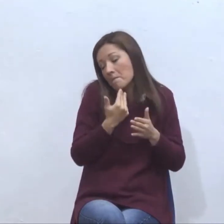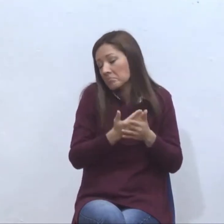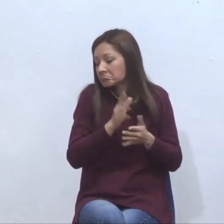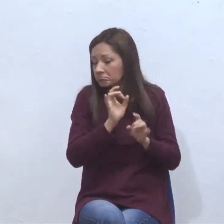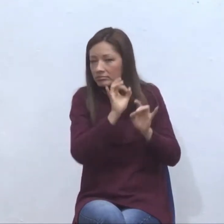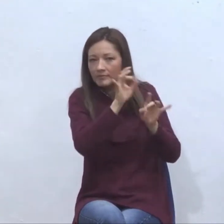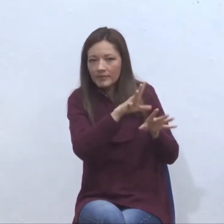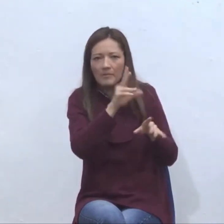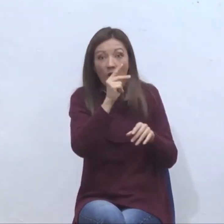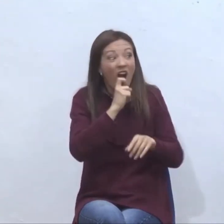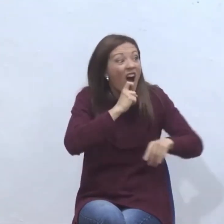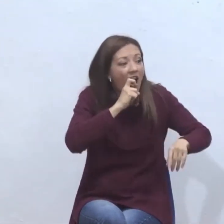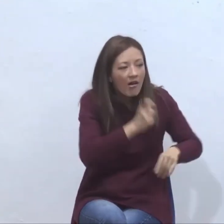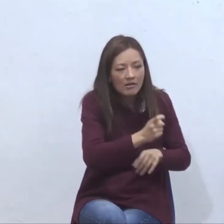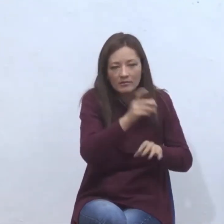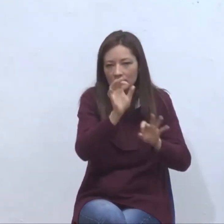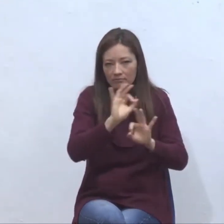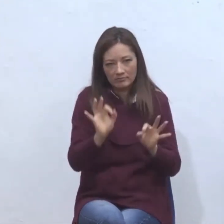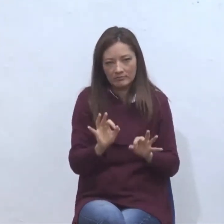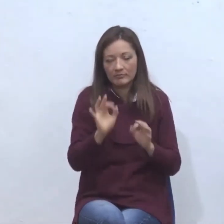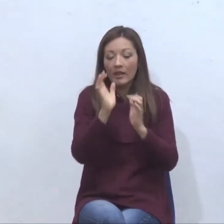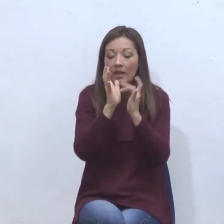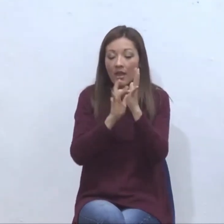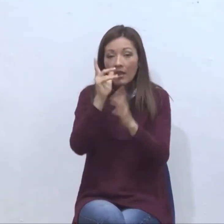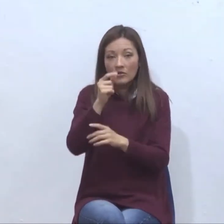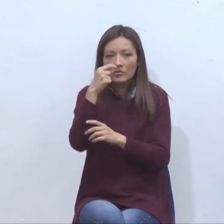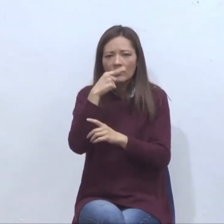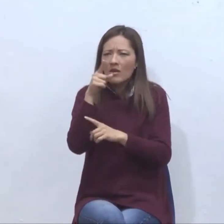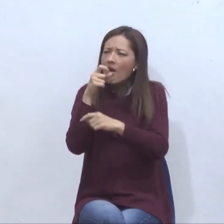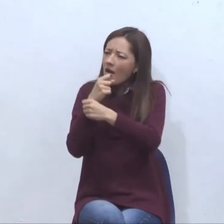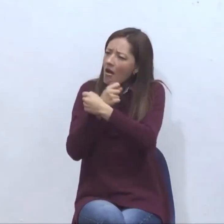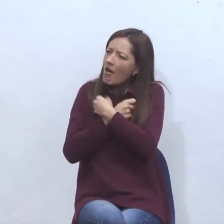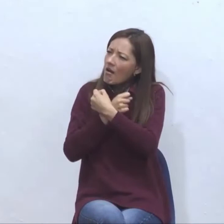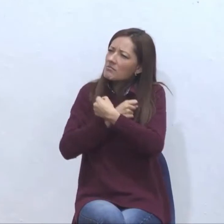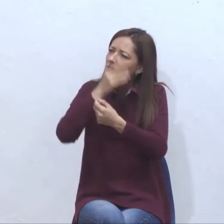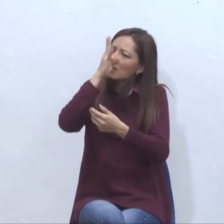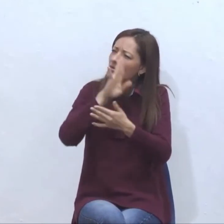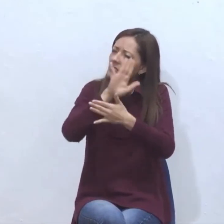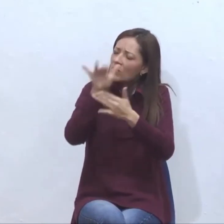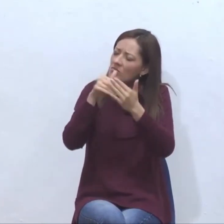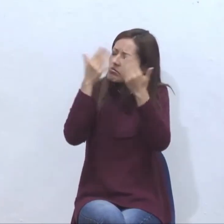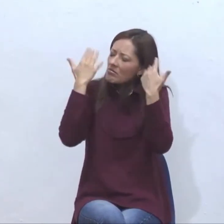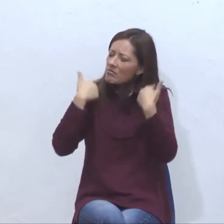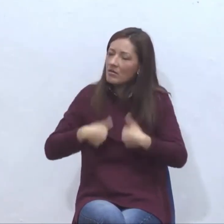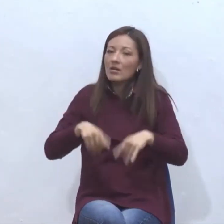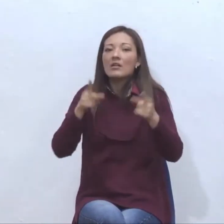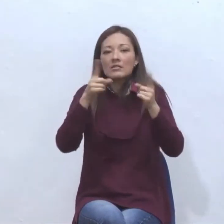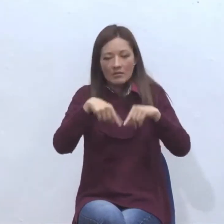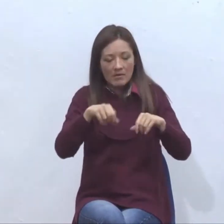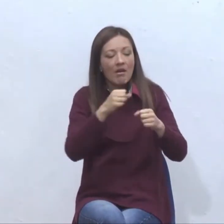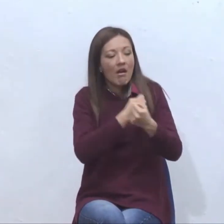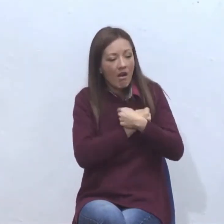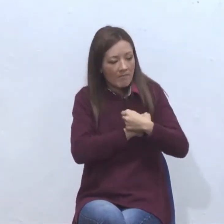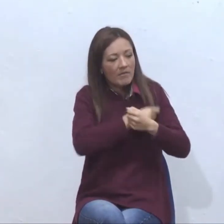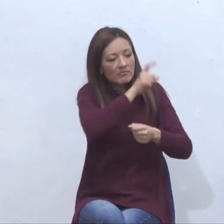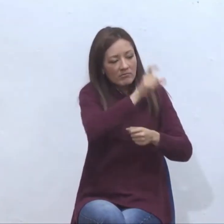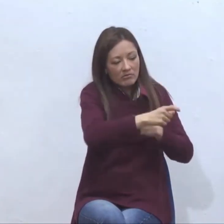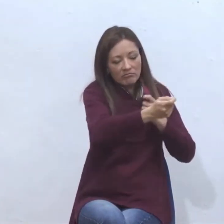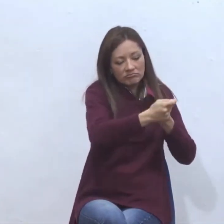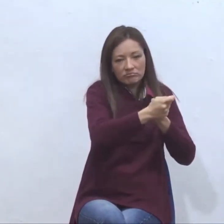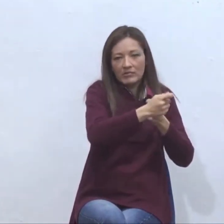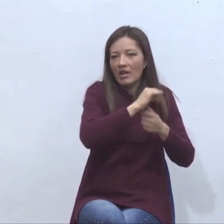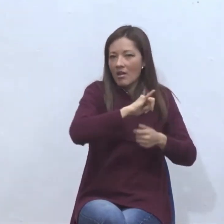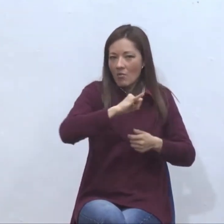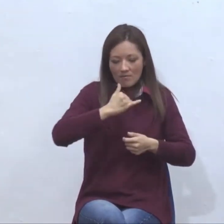lo dijo de dos maneras. Ame al Señor con todo su ser y a su prójimo como a usted mismo. Yo le hago una